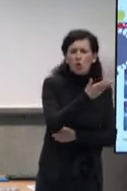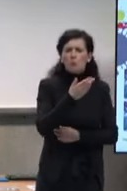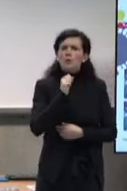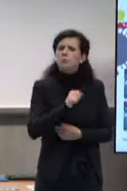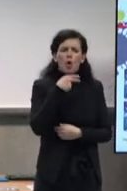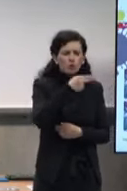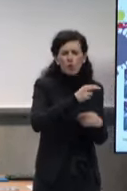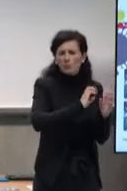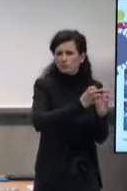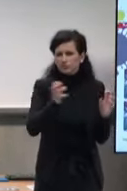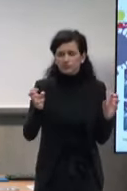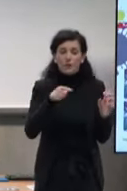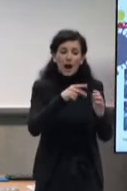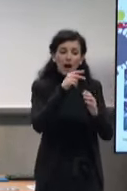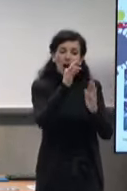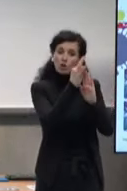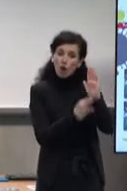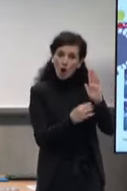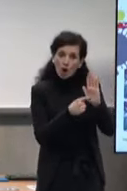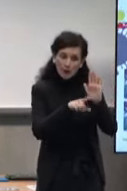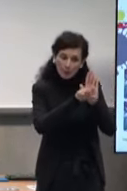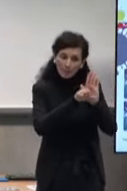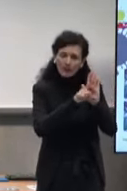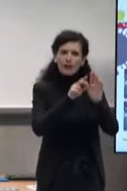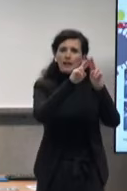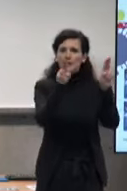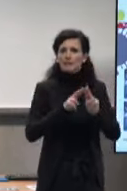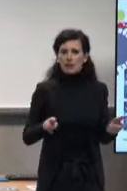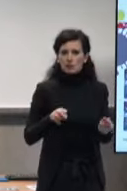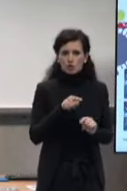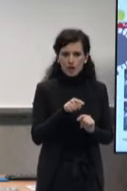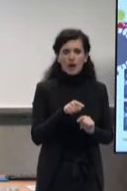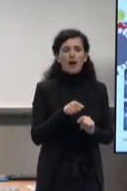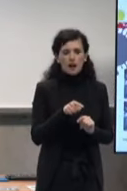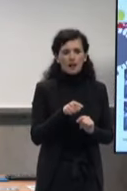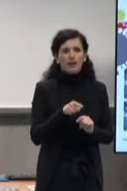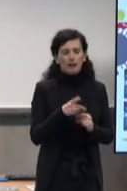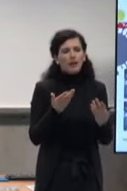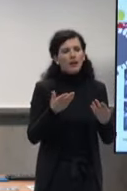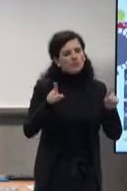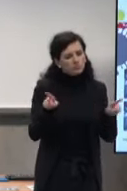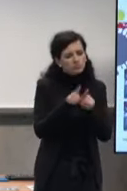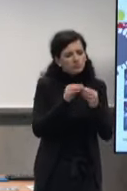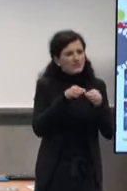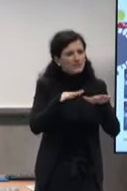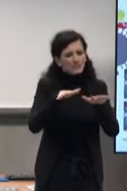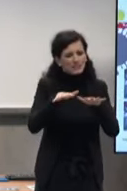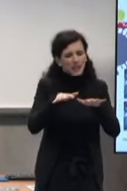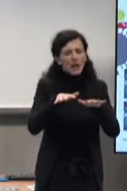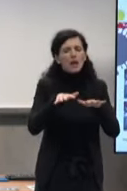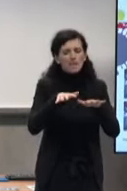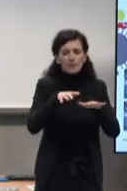vari modi però sono norme internazionali e su quelle norme si basano anche i sistemi con cui noi raccomandiamo agli operatori di